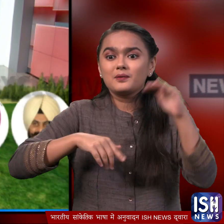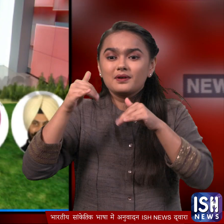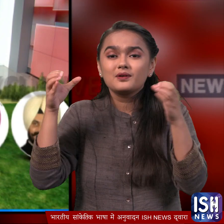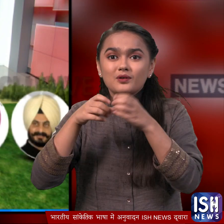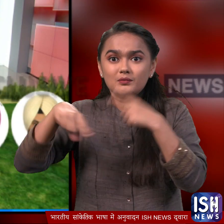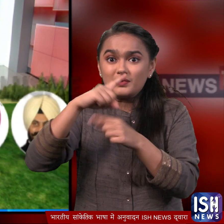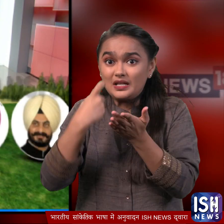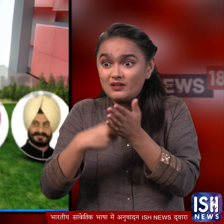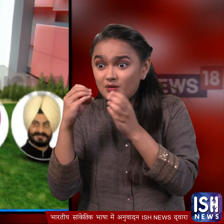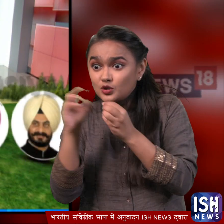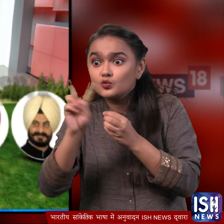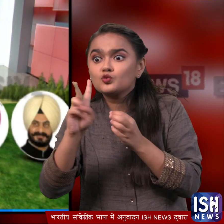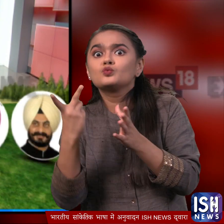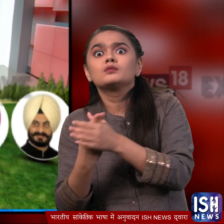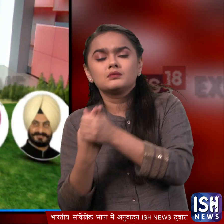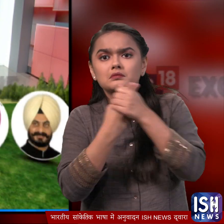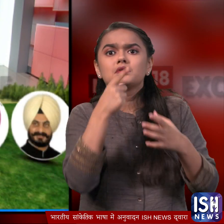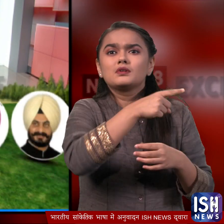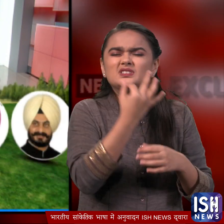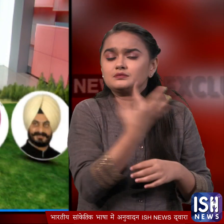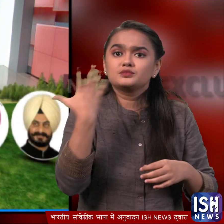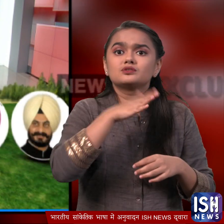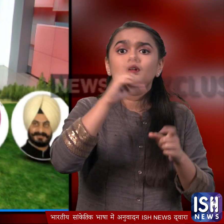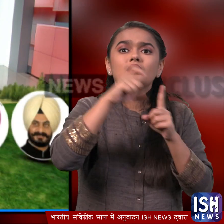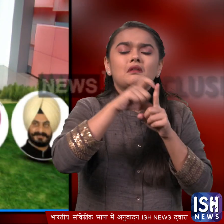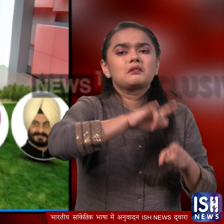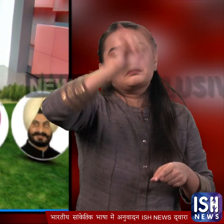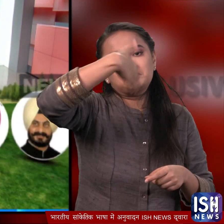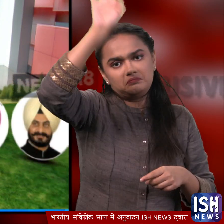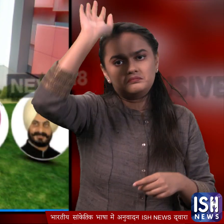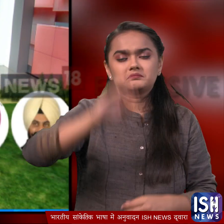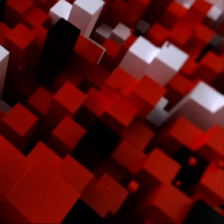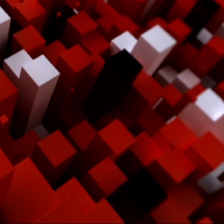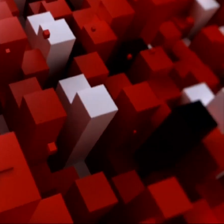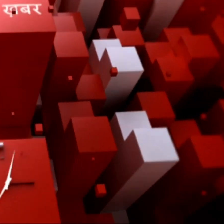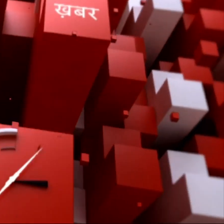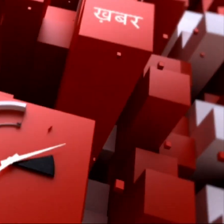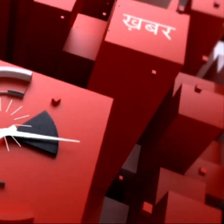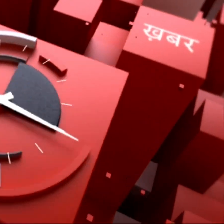नागरा और पार्टी सांसद रवनीत बिट्टू को साथ लेकर स्पेशल चार्टर्ड प्लेन से दिल्ली रवाना।